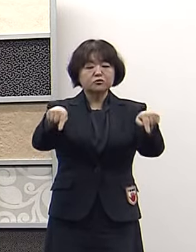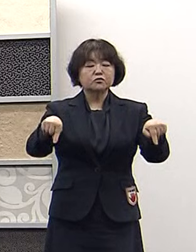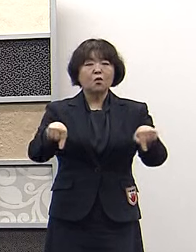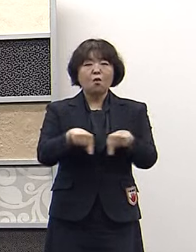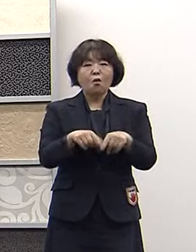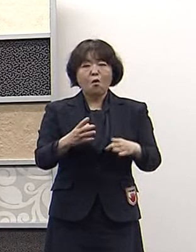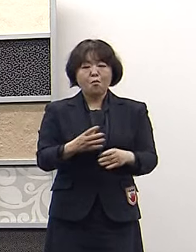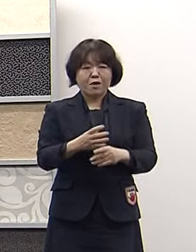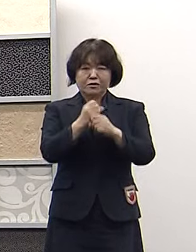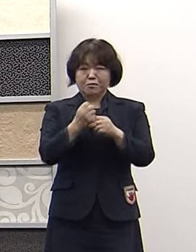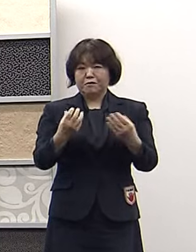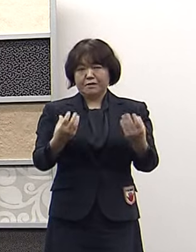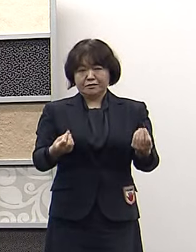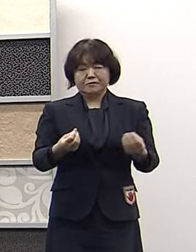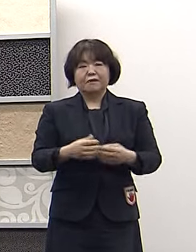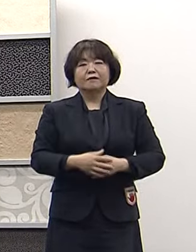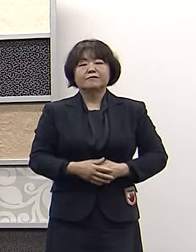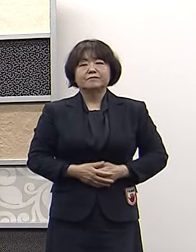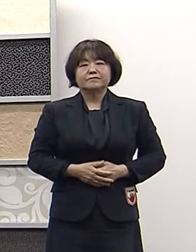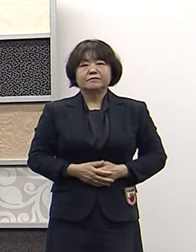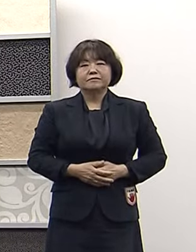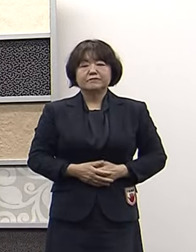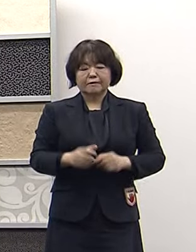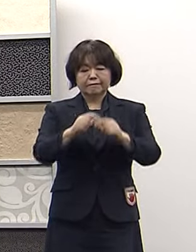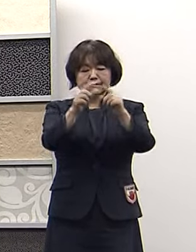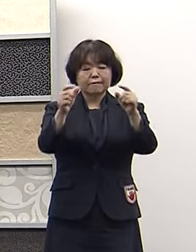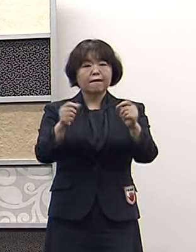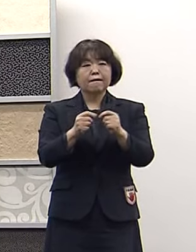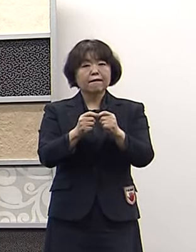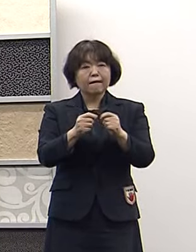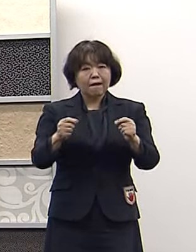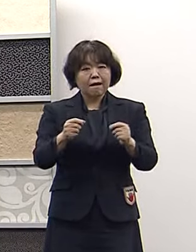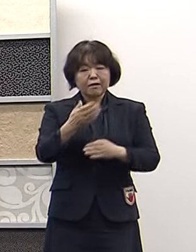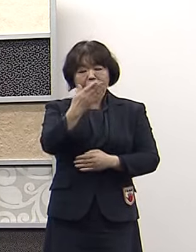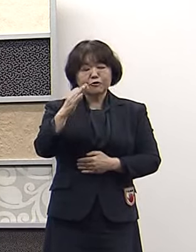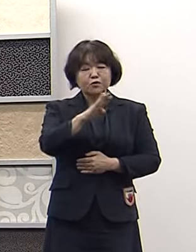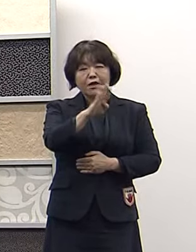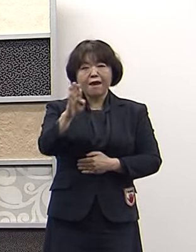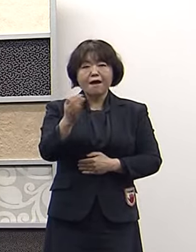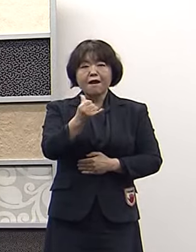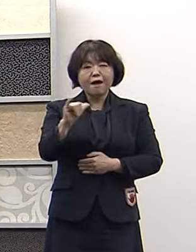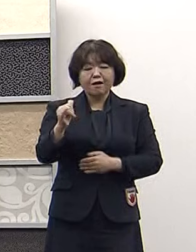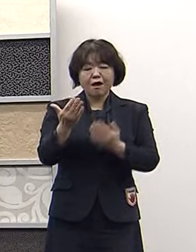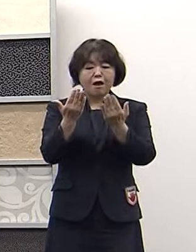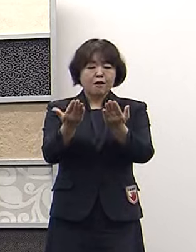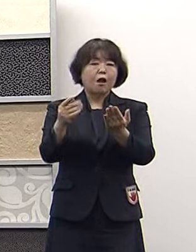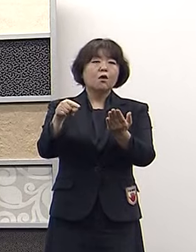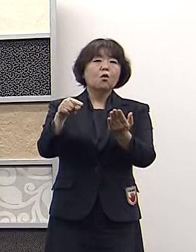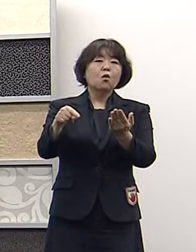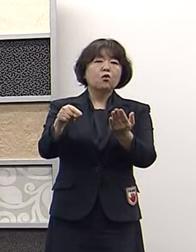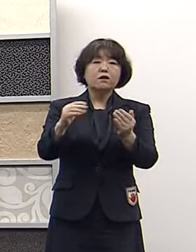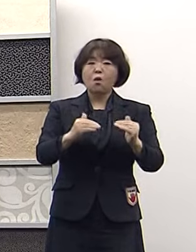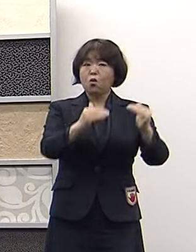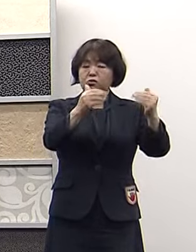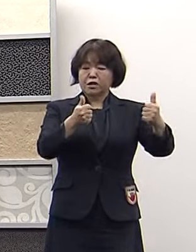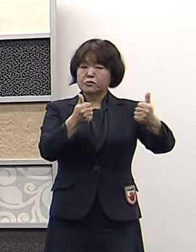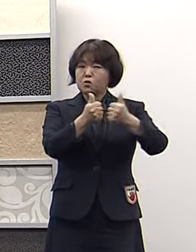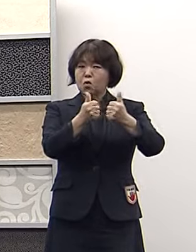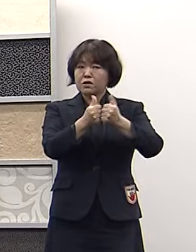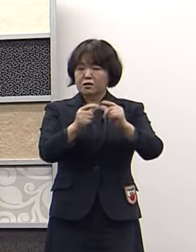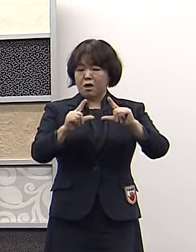りまとめをいたしました。今回の調査結果ですが、ヤングケアラーが学校で大人に相談した割合は、